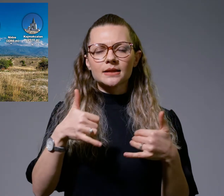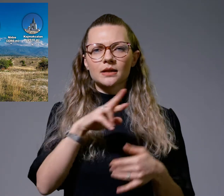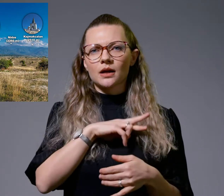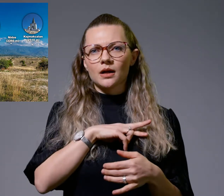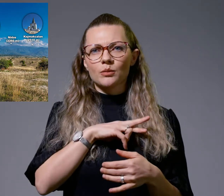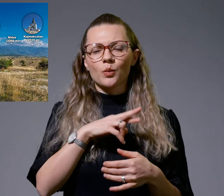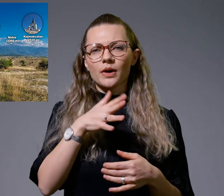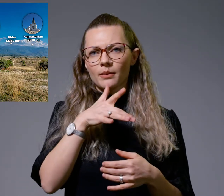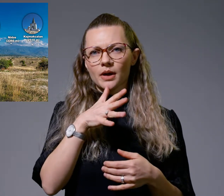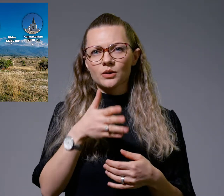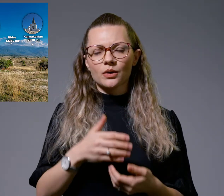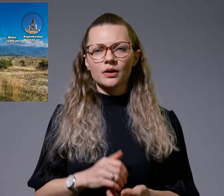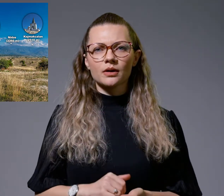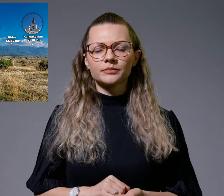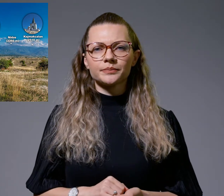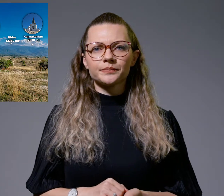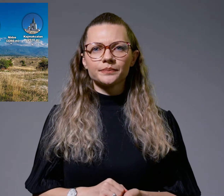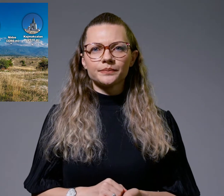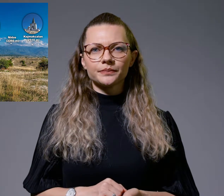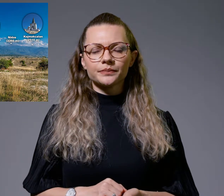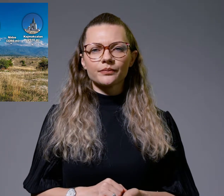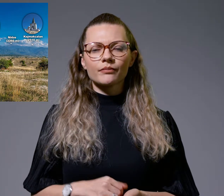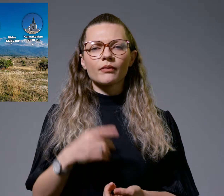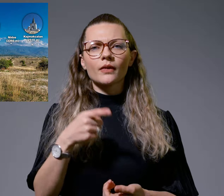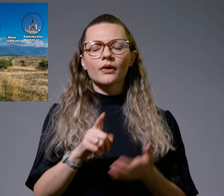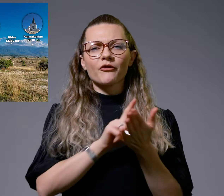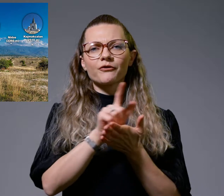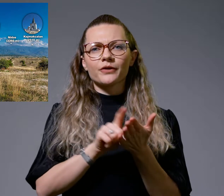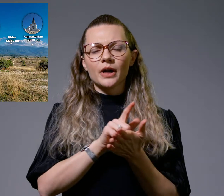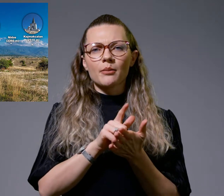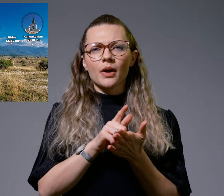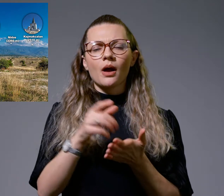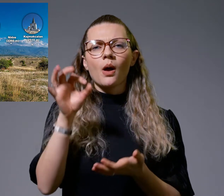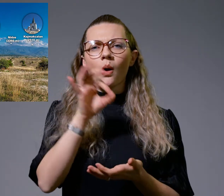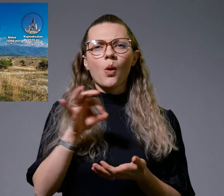Република Македонија. Во периодот од октомври